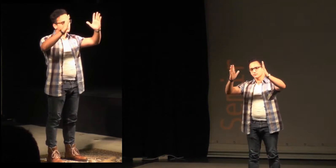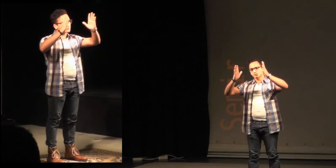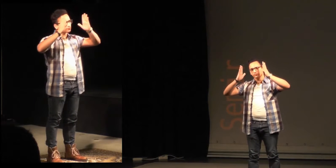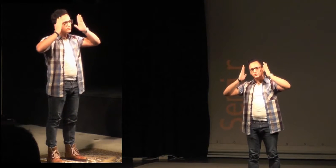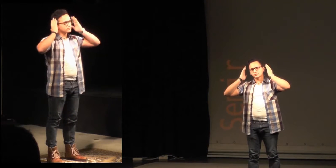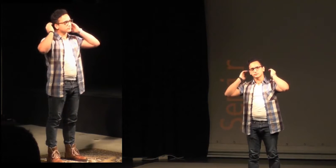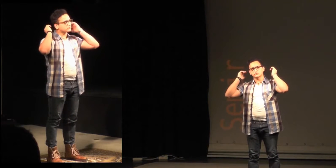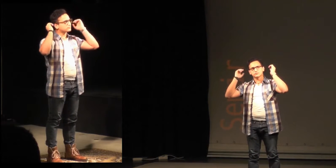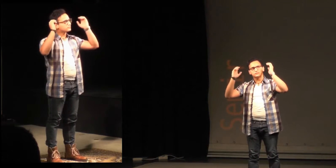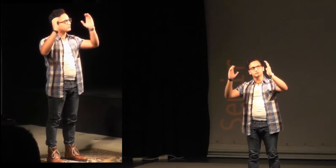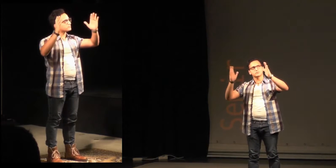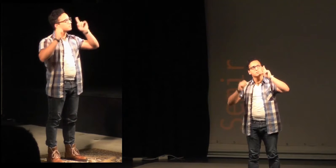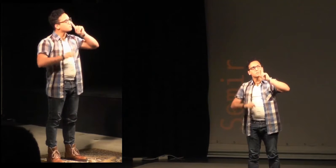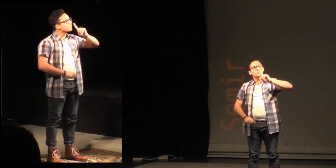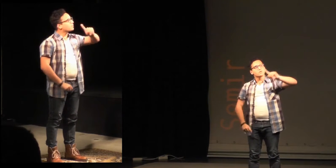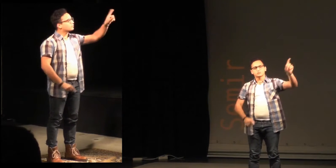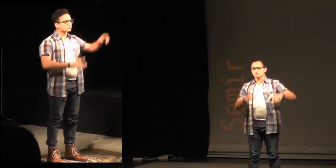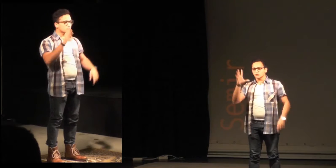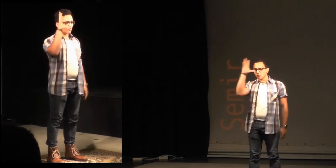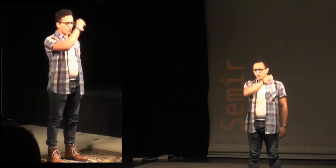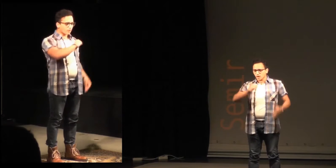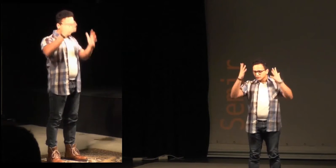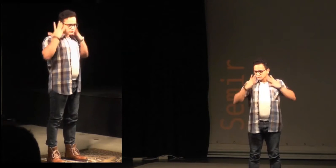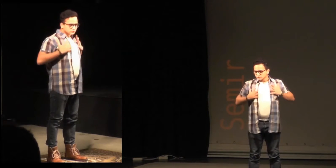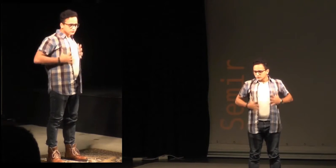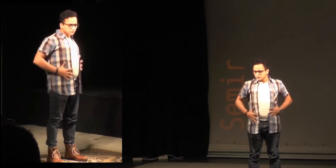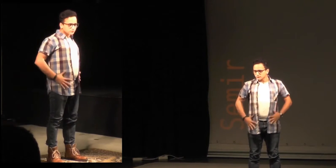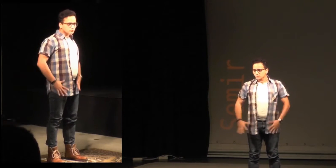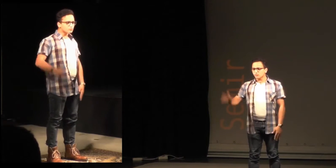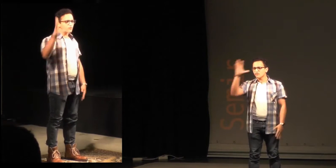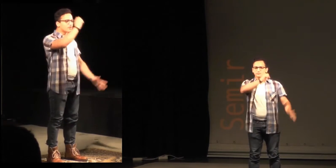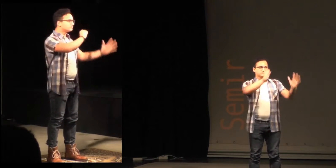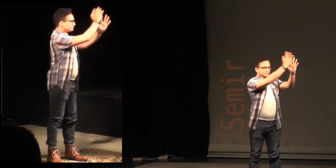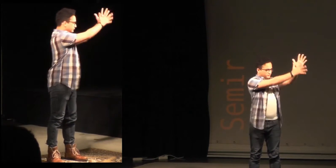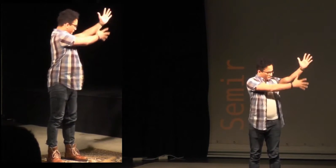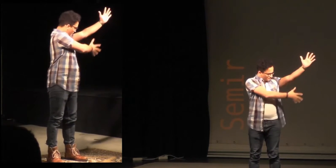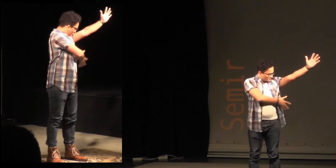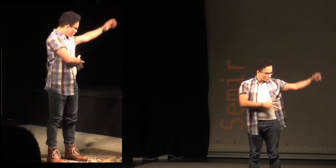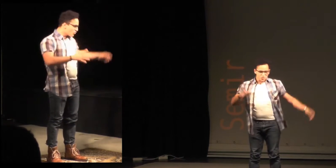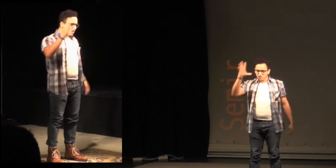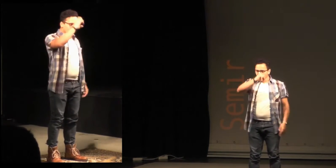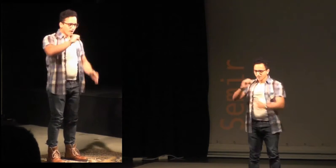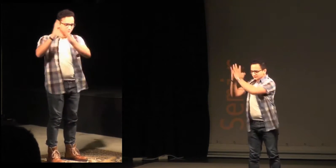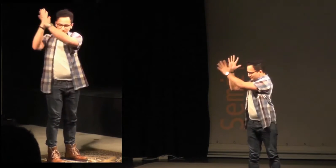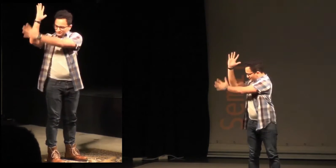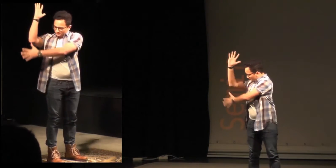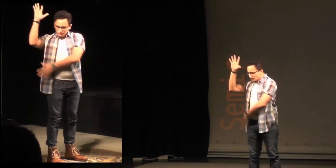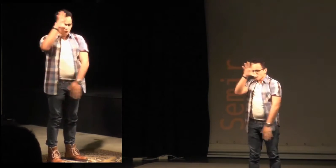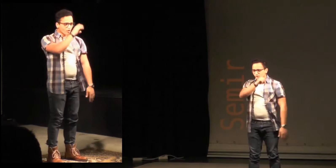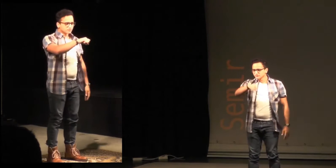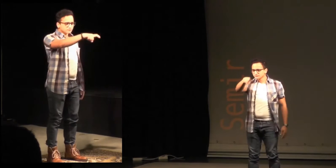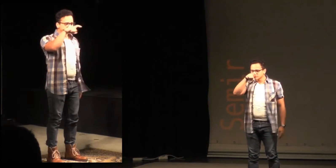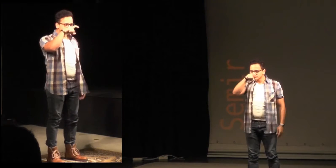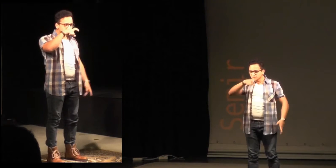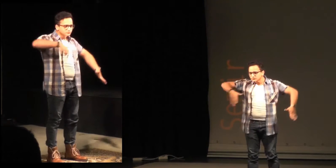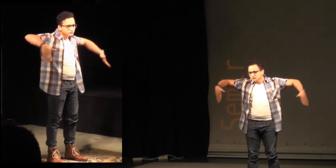hat, auszusteigen. Ich fahre weiter. Und plötzlich läuft alles so langsam. Ich wundere mich und erblicke